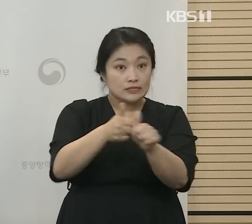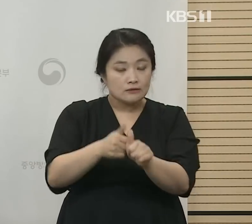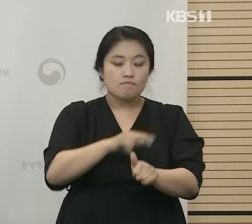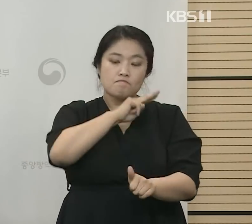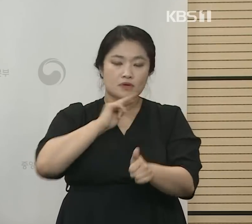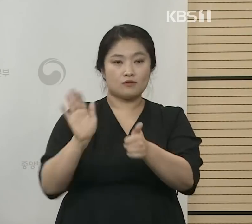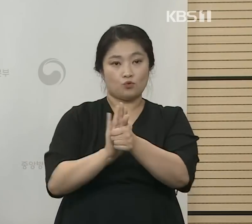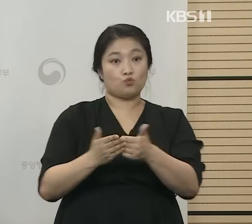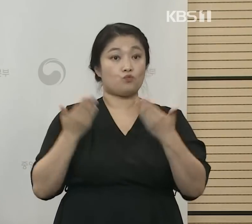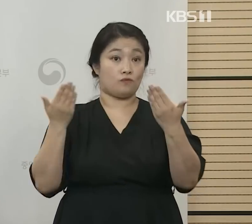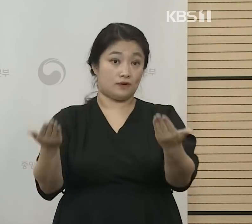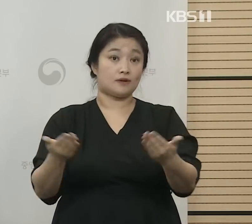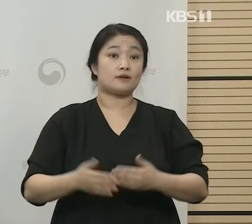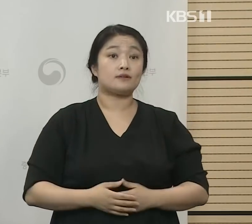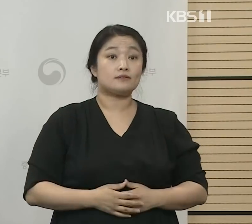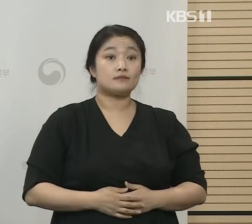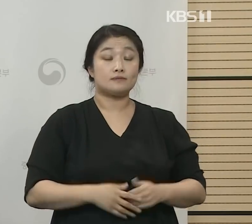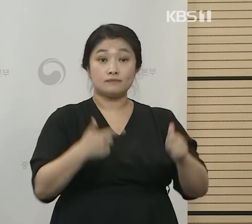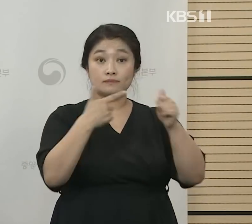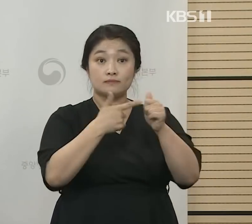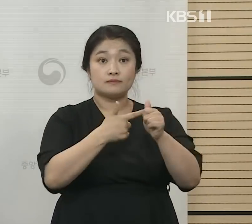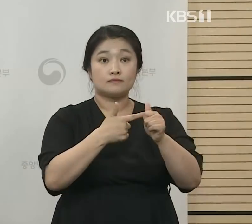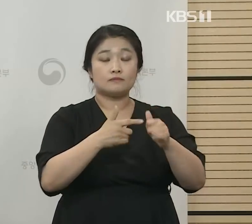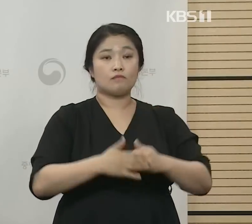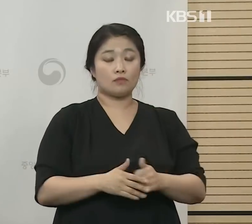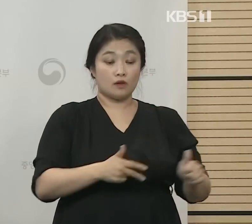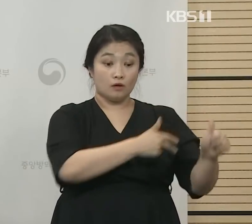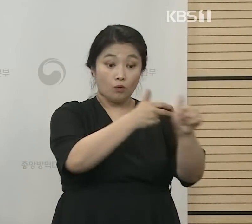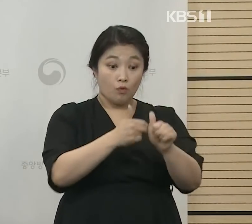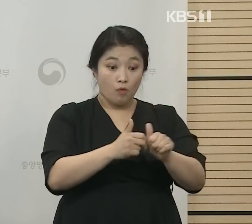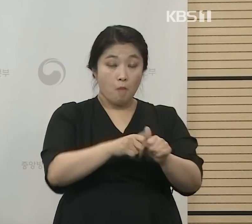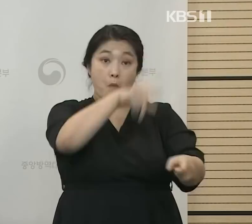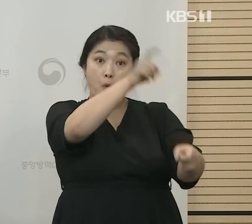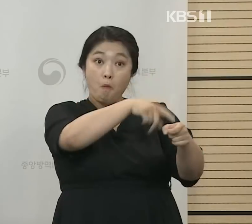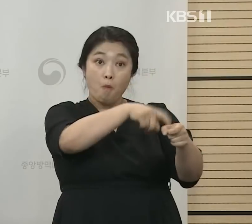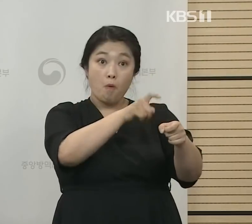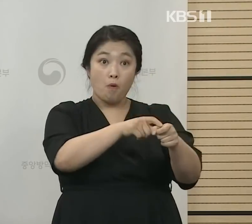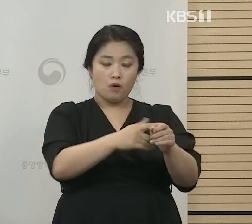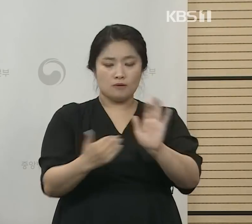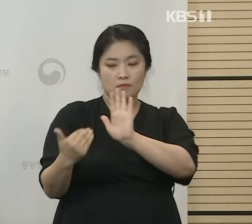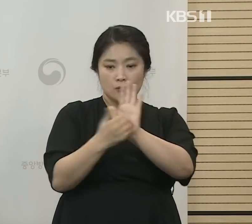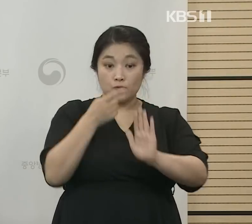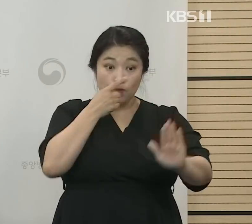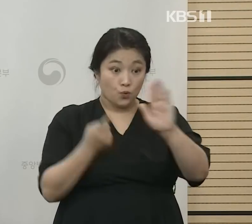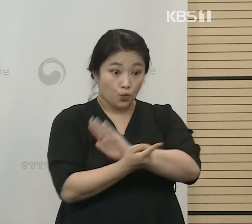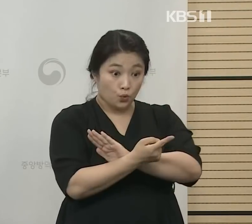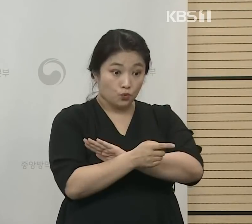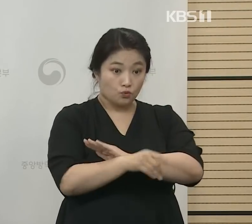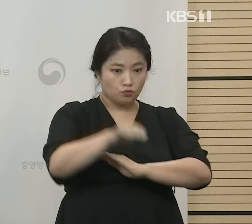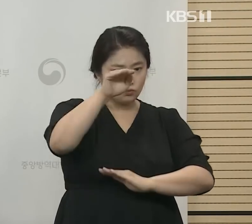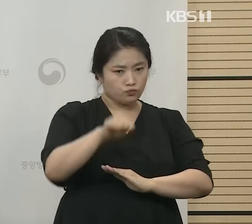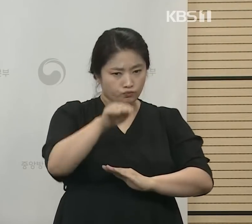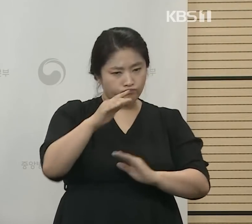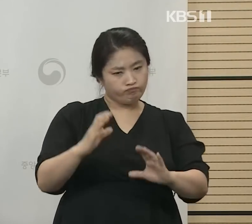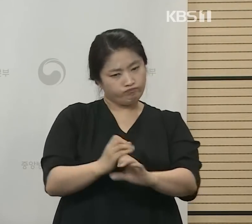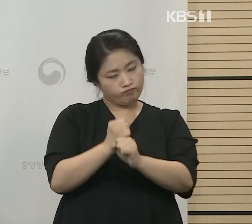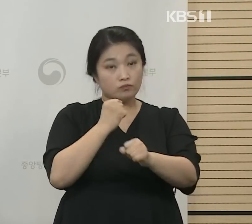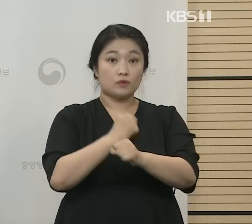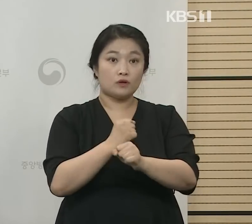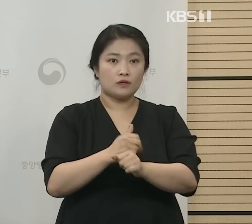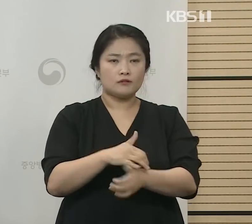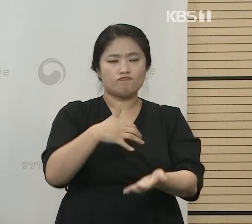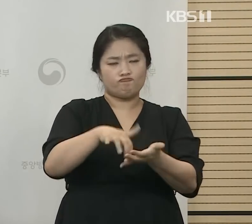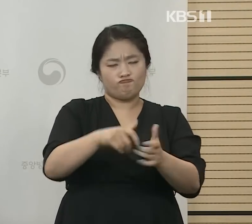편의를 도모하겠습니다. 여섯째, 예방접종 목표와 방역 조치의 수준을 연계하여